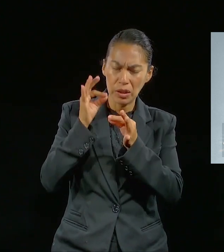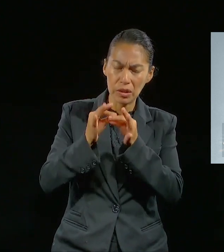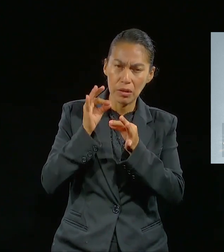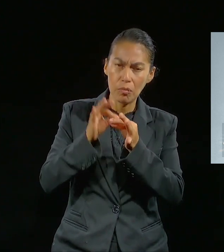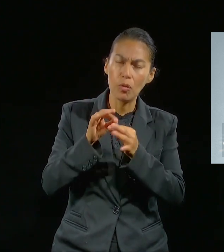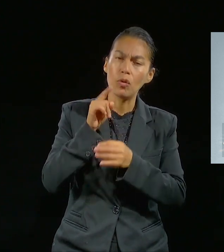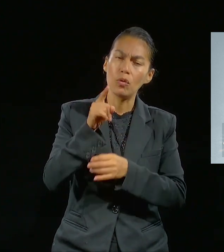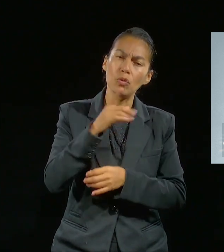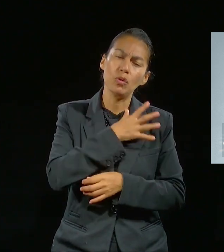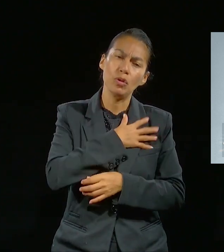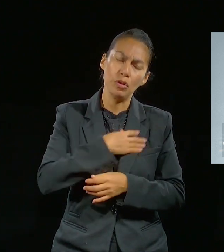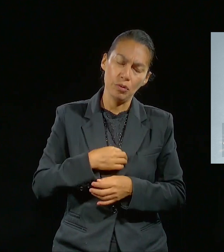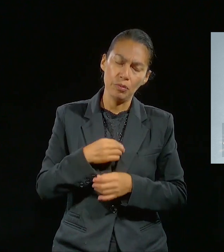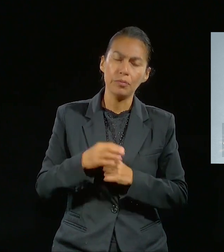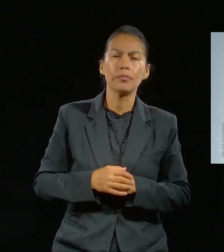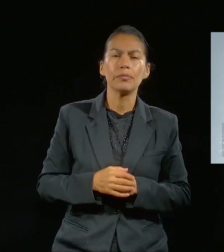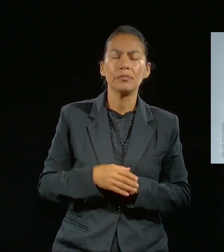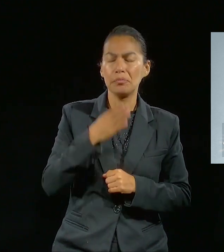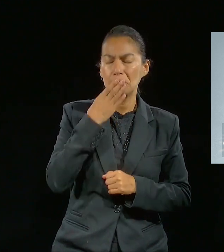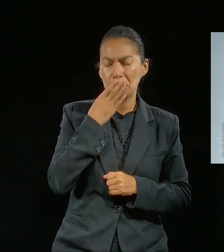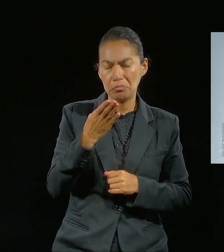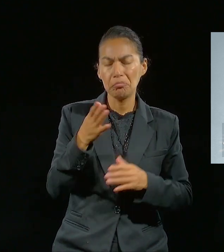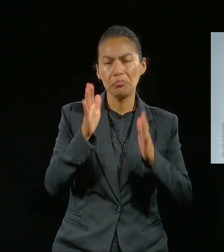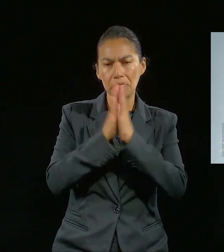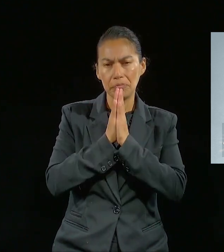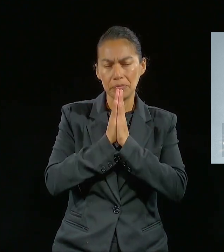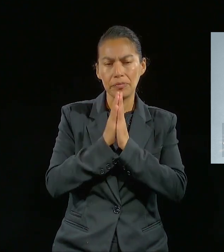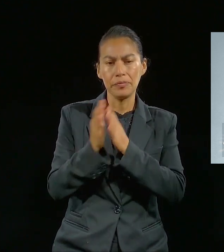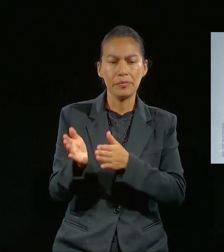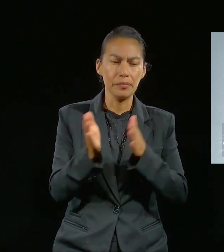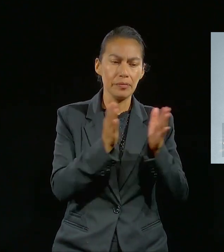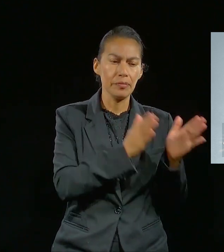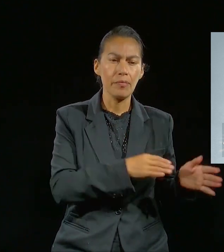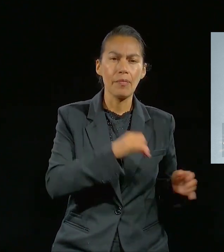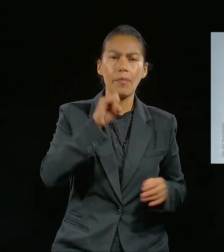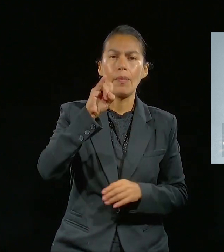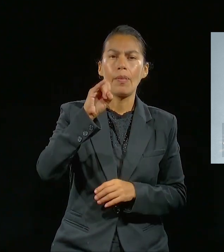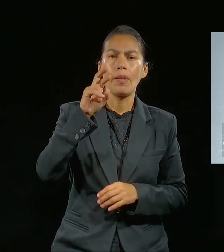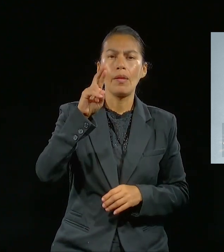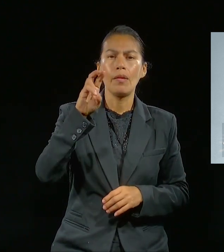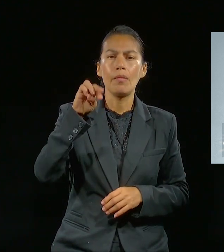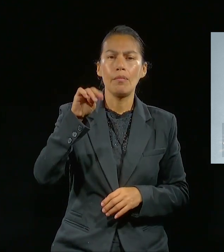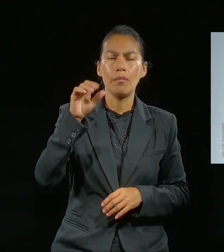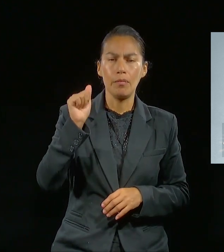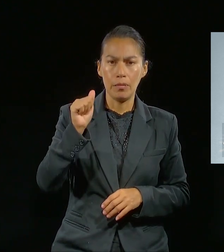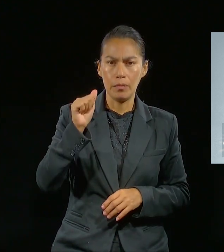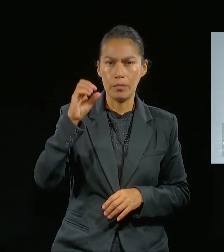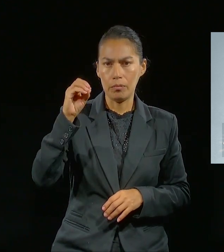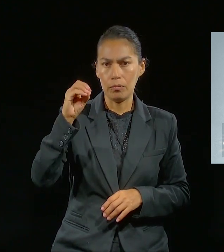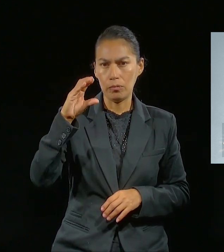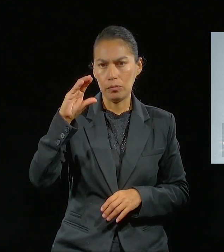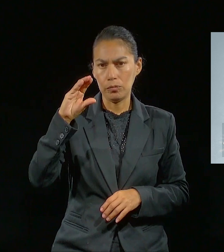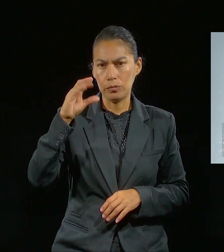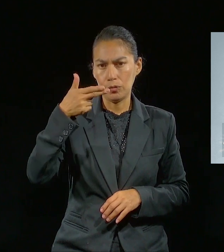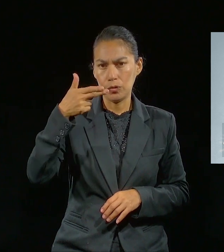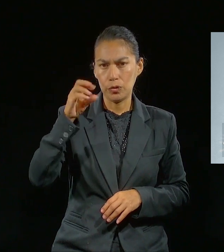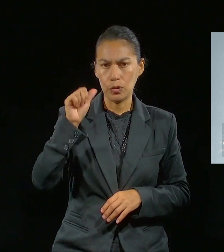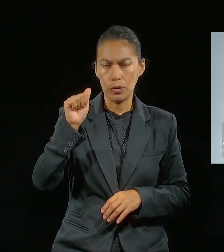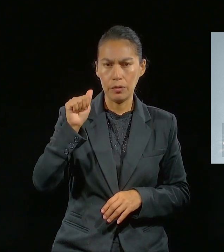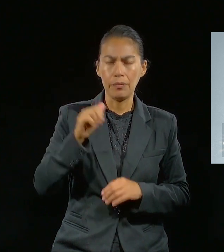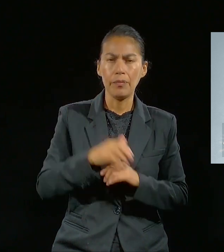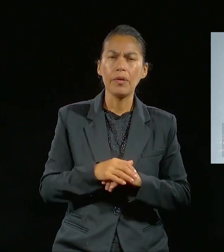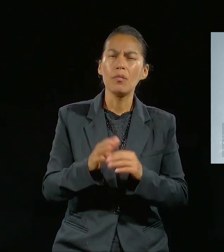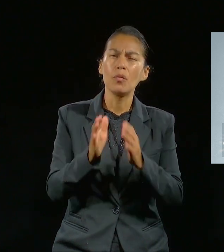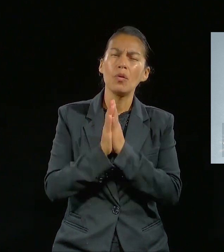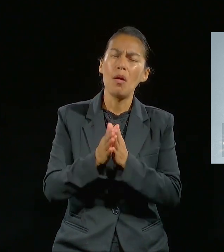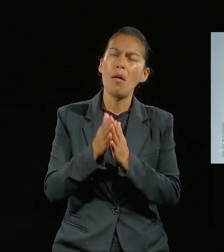fervientemente y con perseverancia con tus hijos. Amén. Irma Grados Ochoa, pido oración